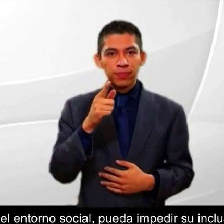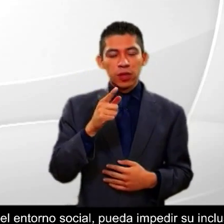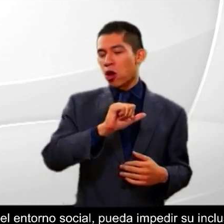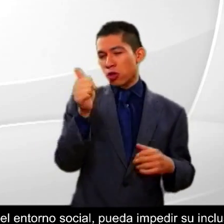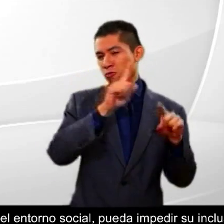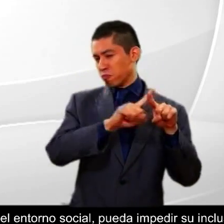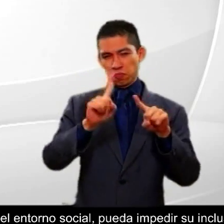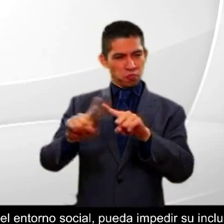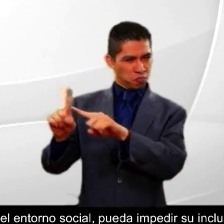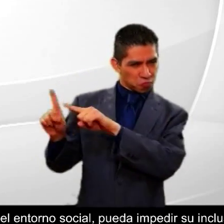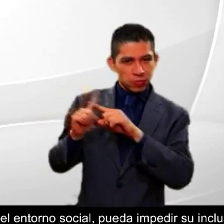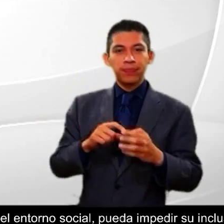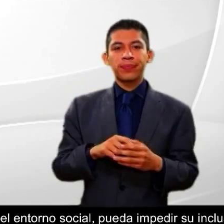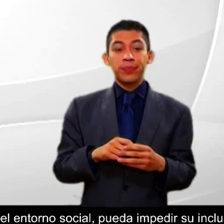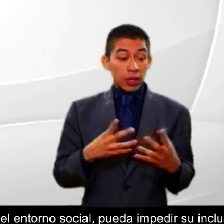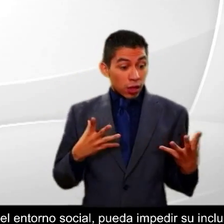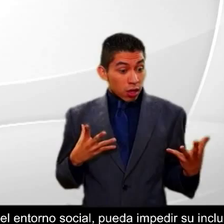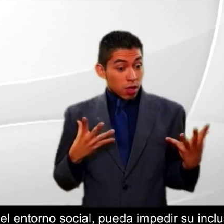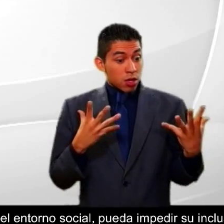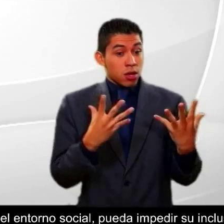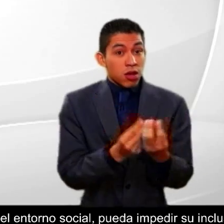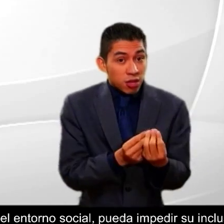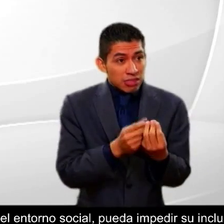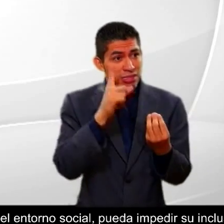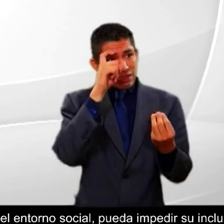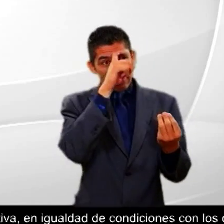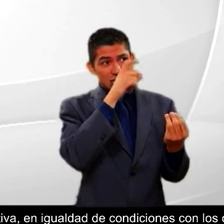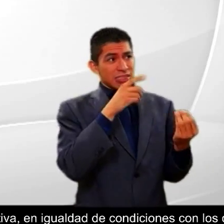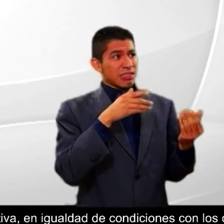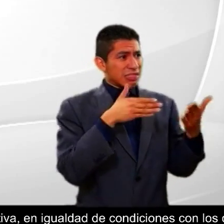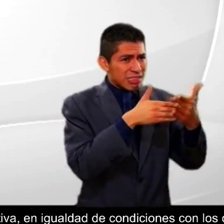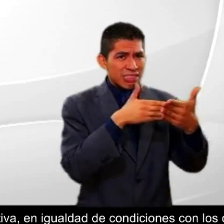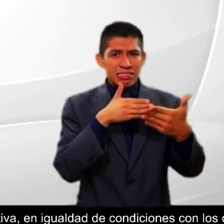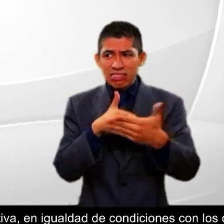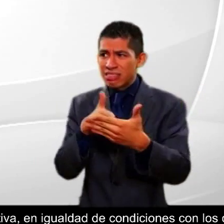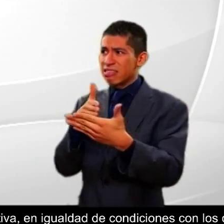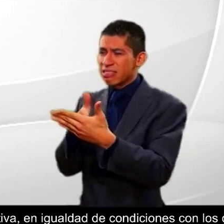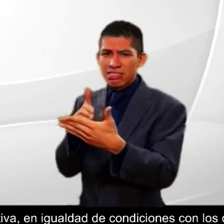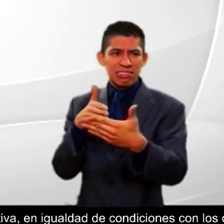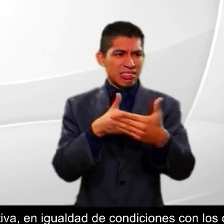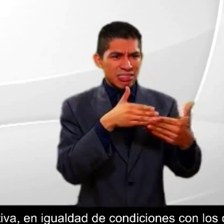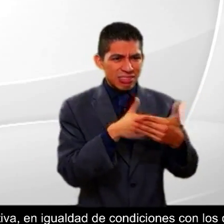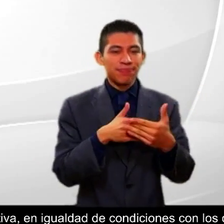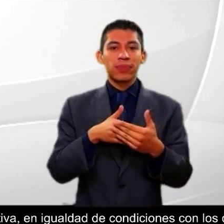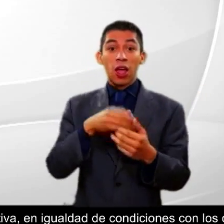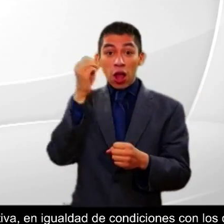entorno social Pueda impedir su inclusión plena y efectiva En igualdad de condiciones con las demás